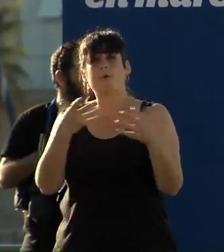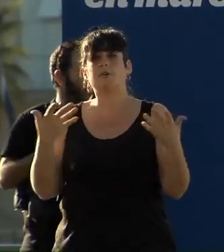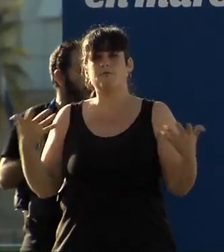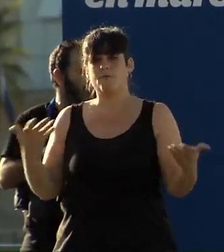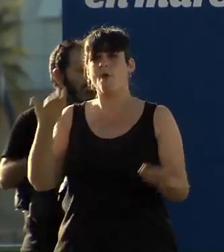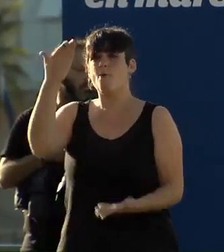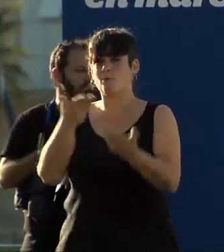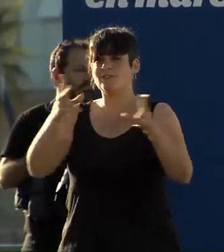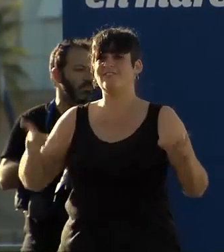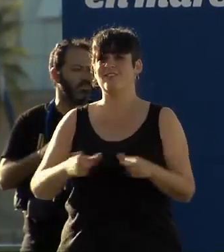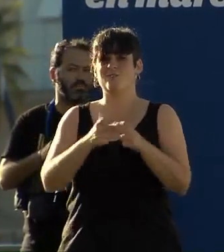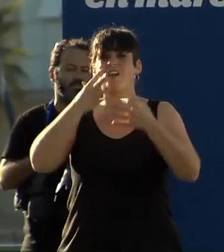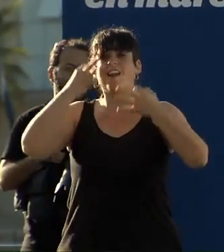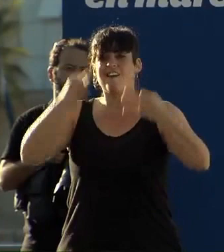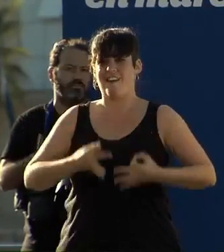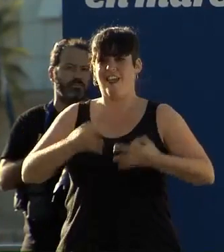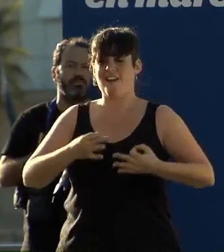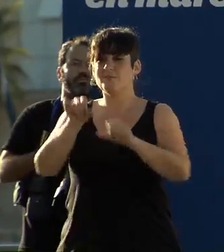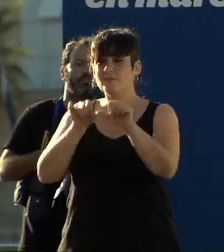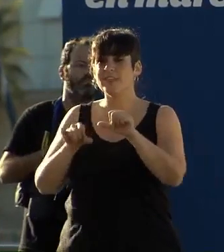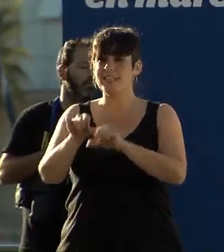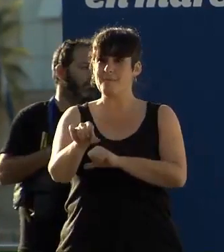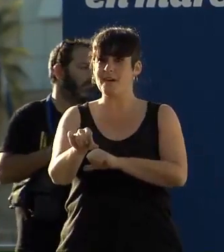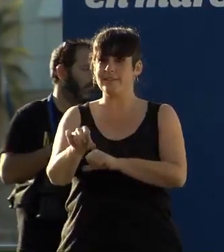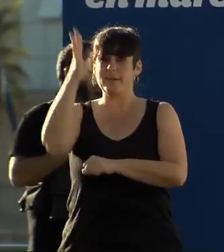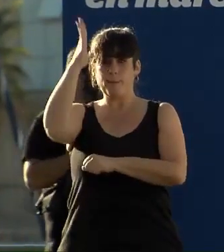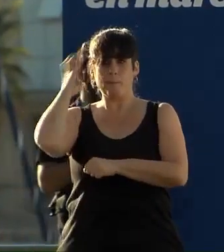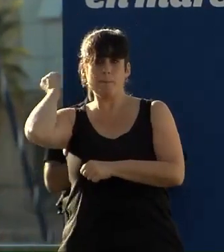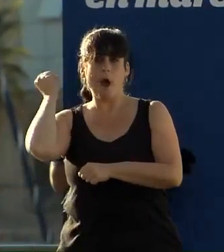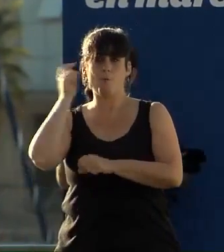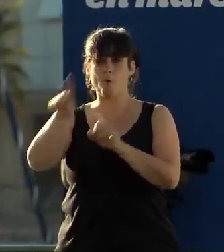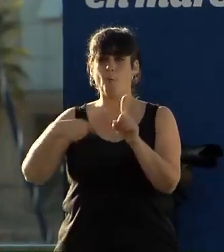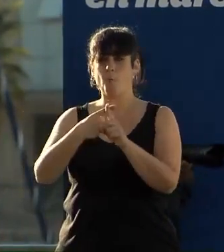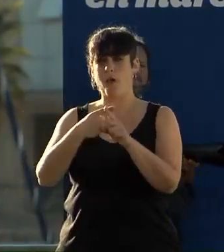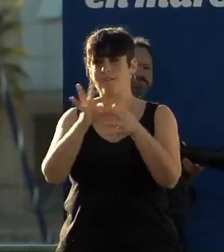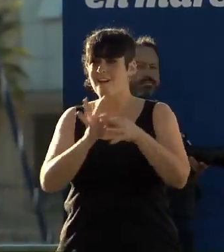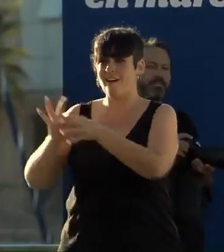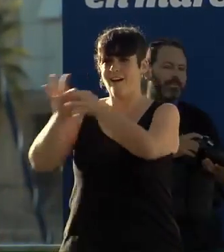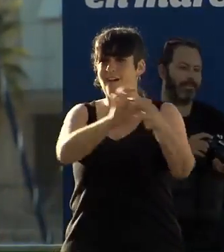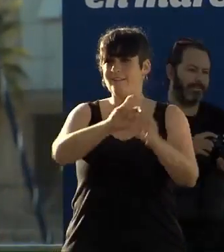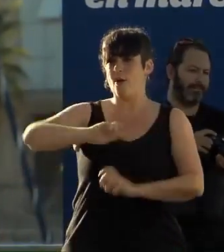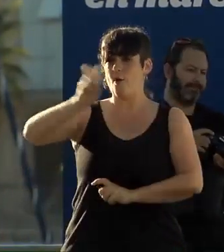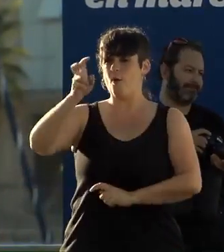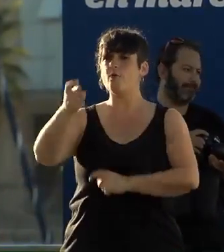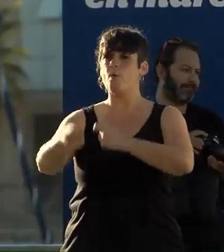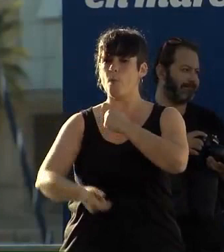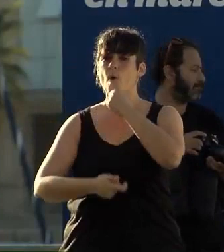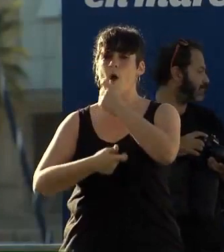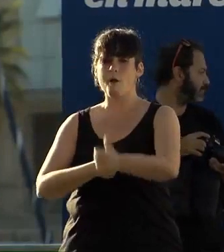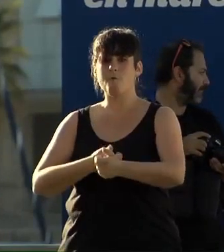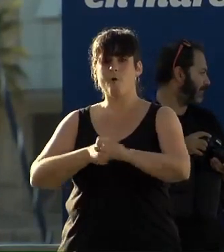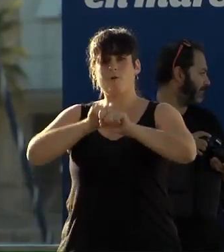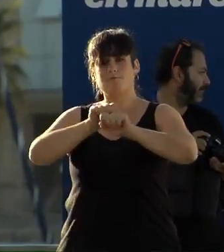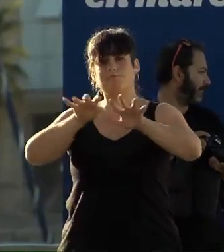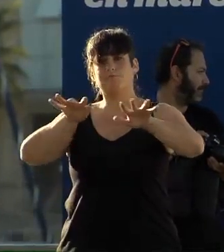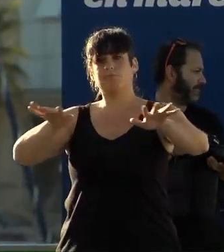a xustiza social. E a partir de aí, con Pablo e cos demais compañeros e aliados, levar ese roteiro a nivel